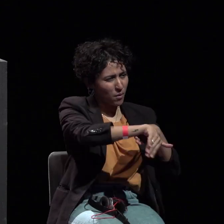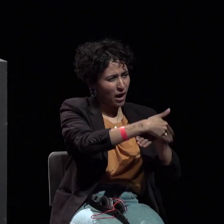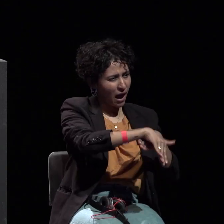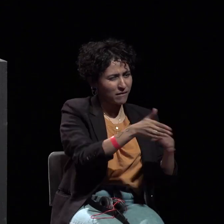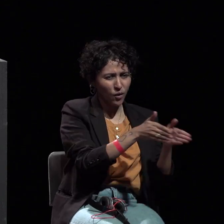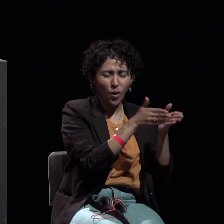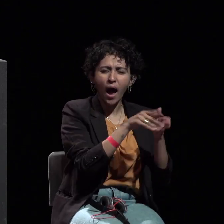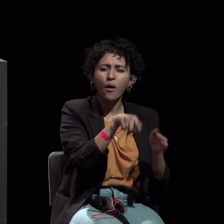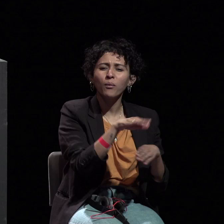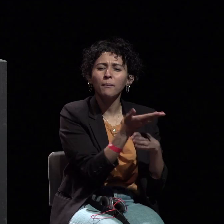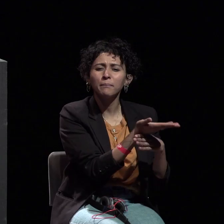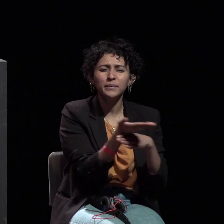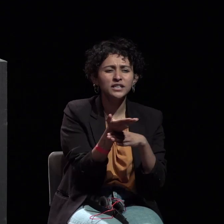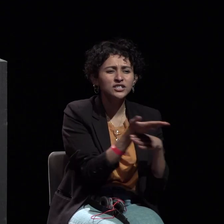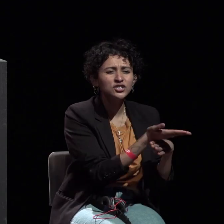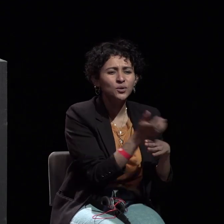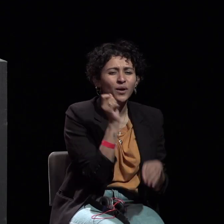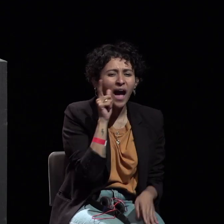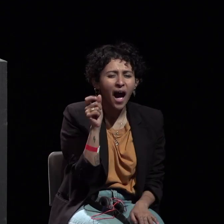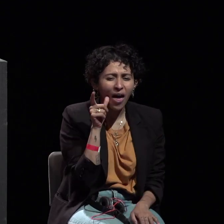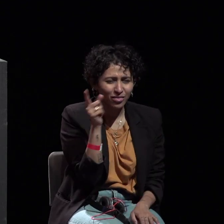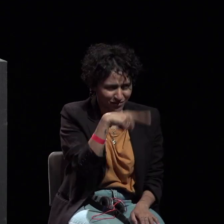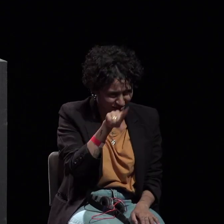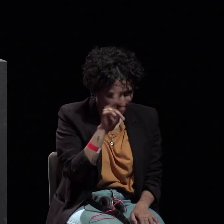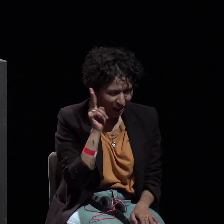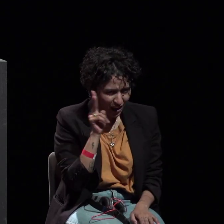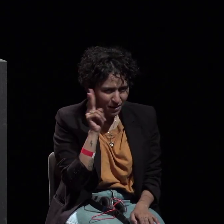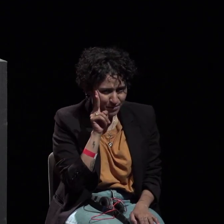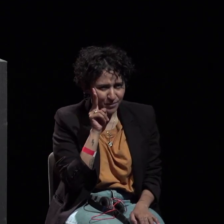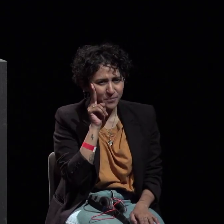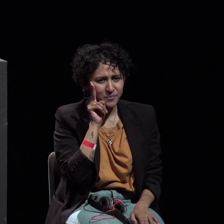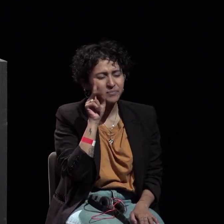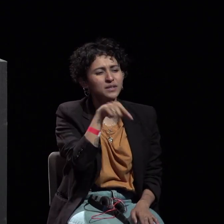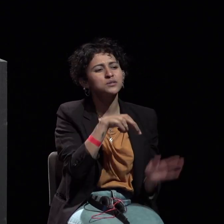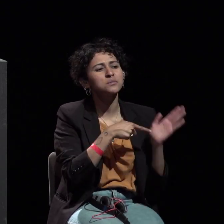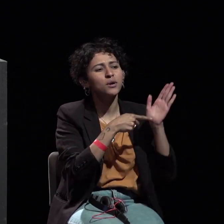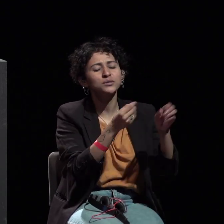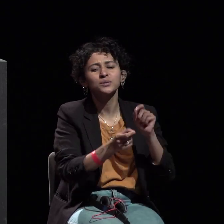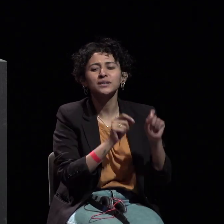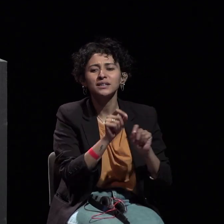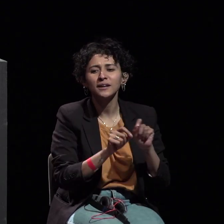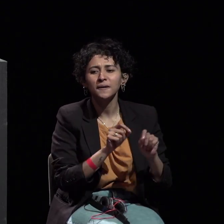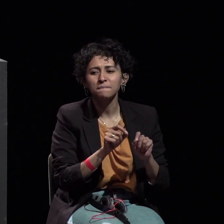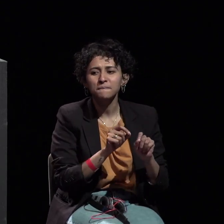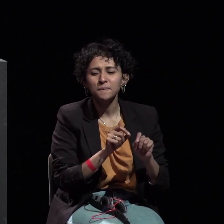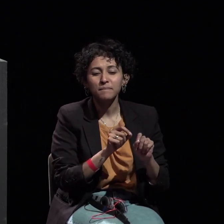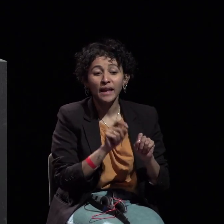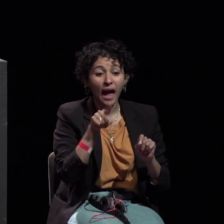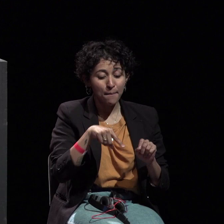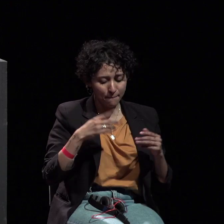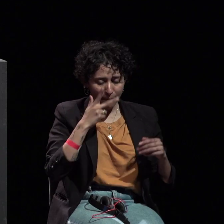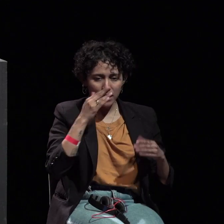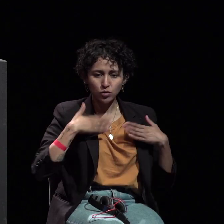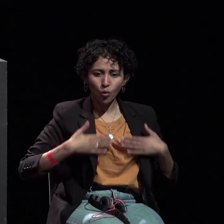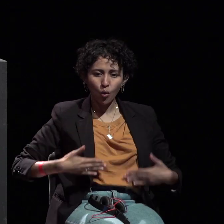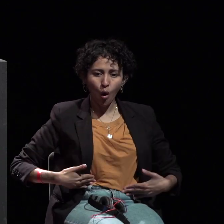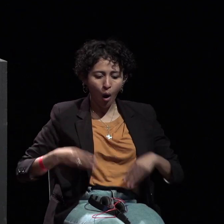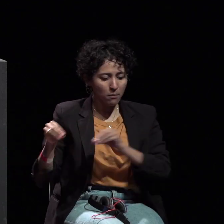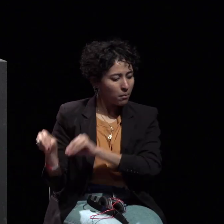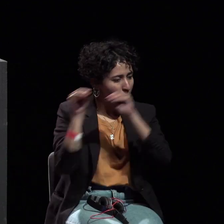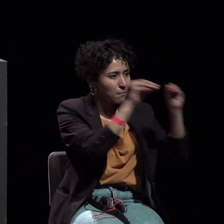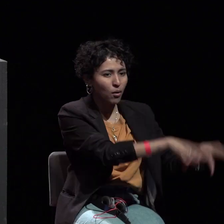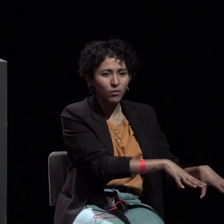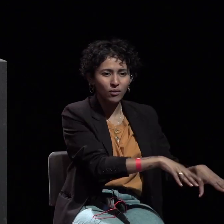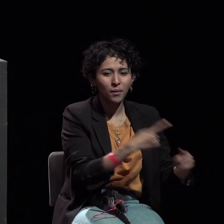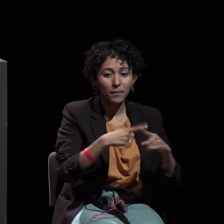aquela polêmica ela revela para a gente? Aquele corpo fora do lugar mobilizou, porque há uma pedagogia do olhar que